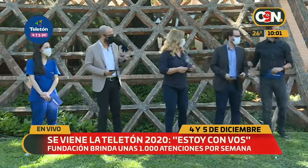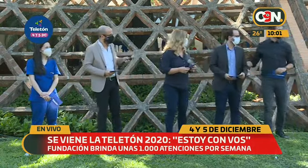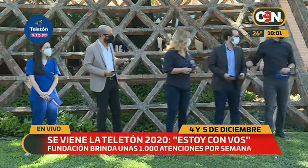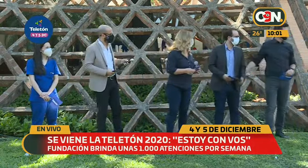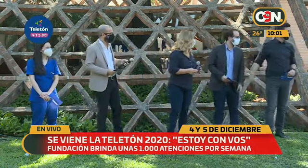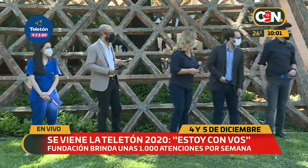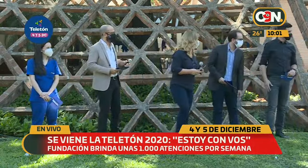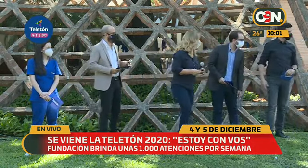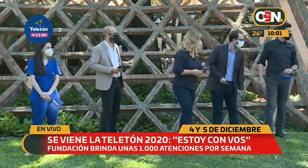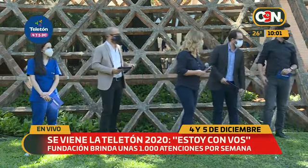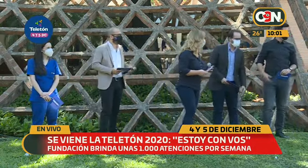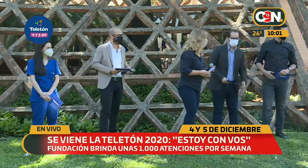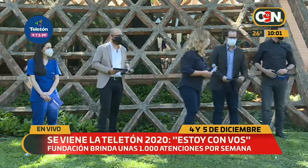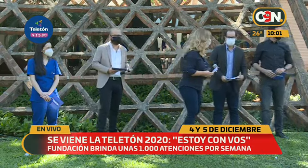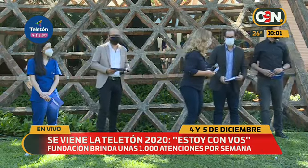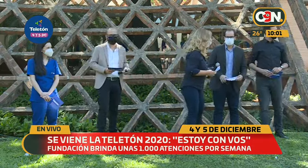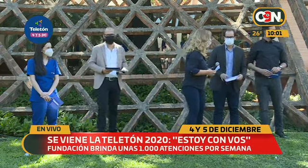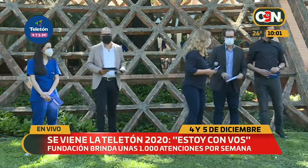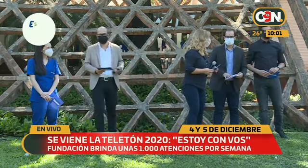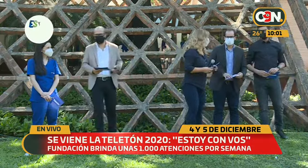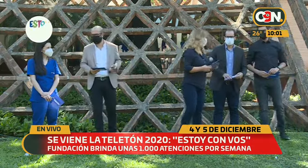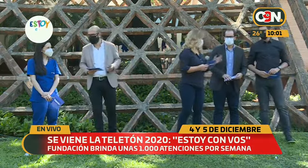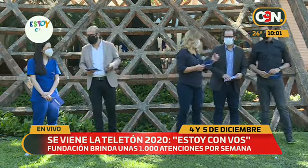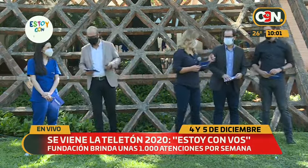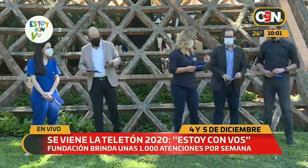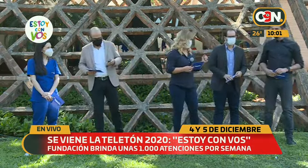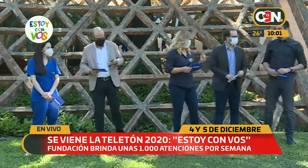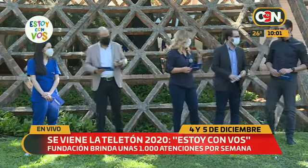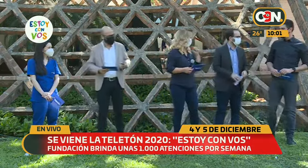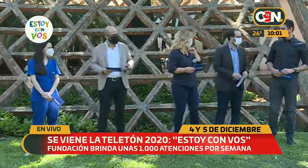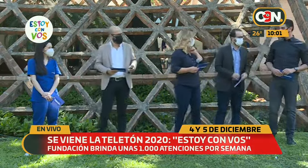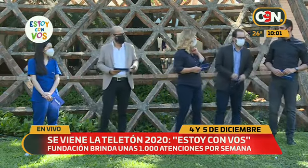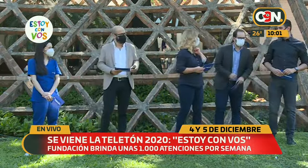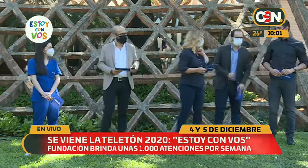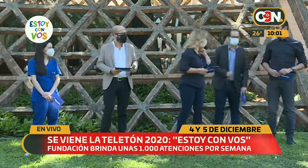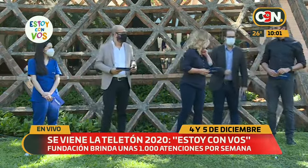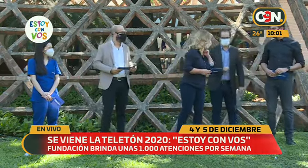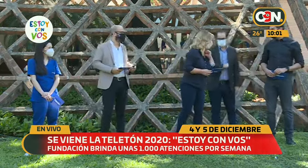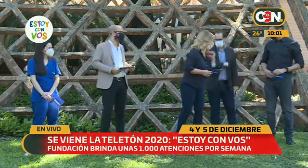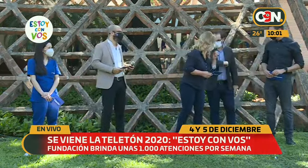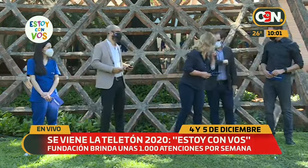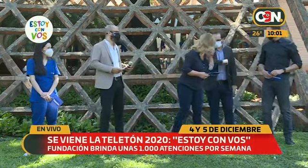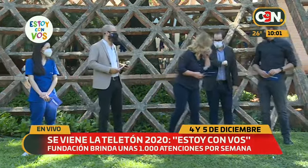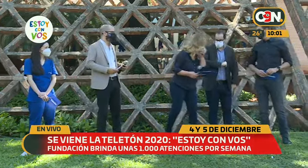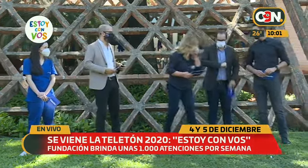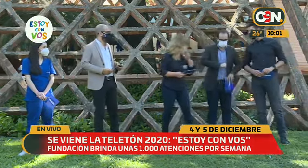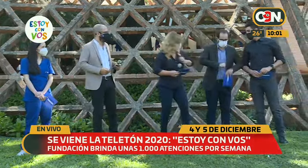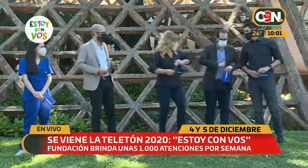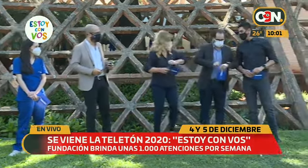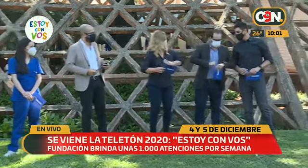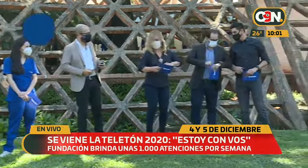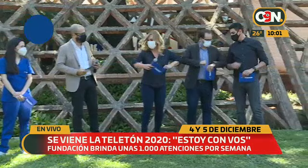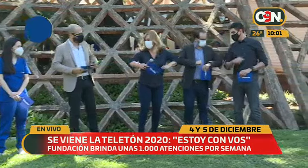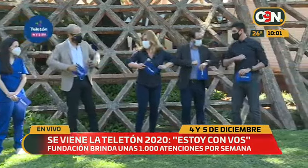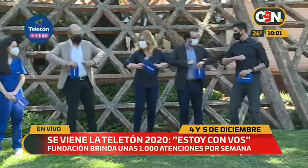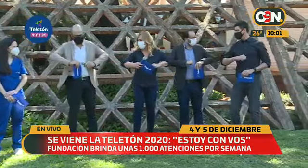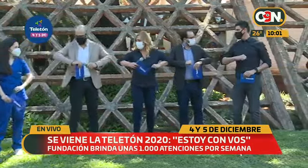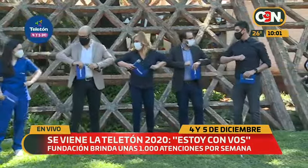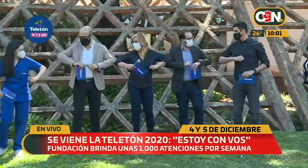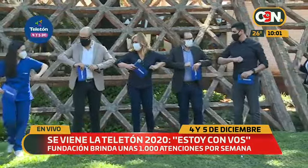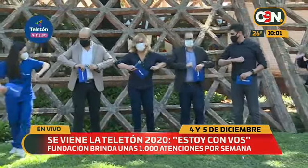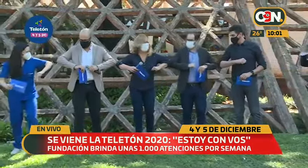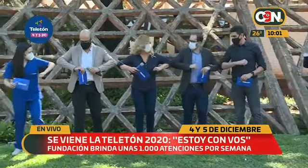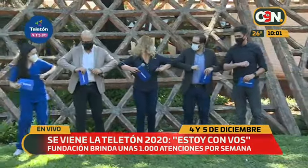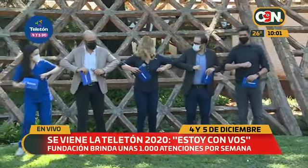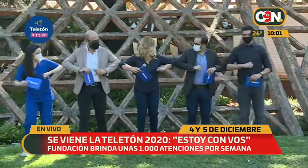los trabajos que se van a realizar este año en Teletón, el 4 y 5 de diciembre. Ya lo mencionaba, va a ser un año distinto,